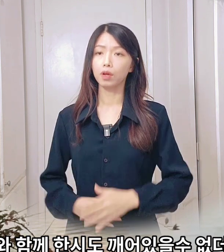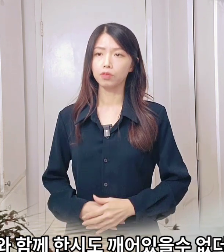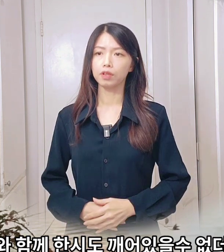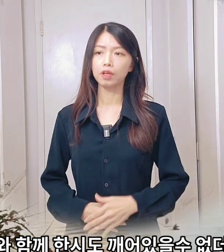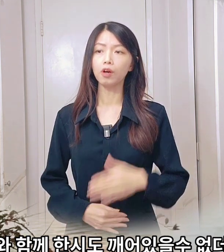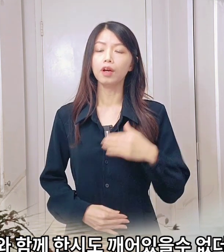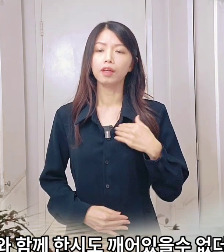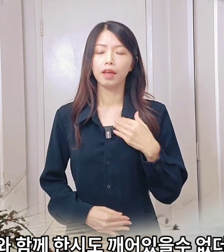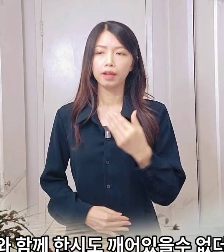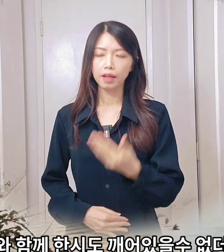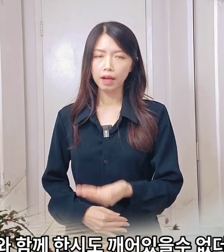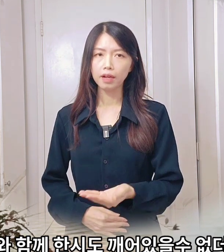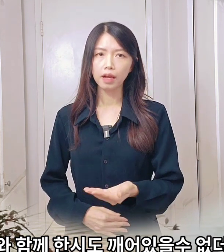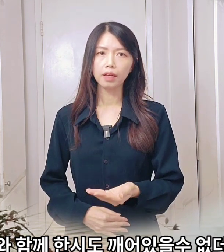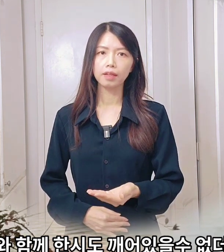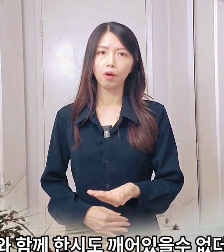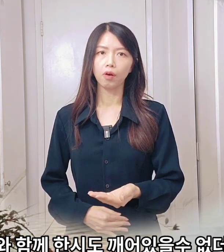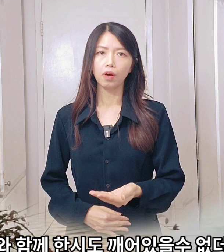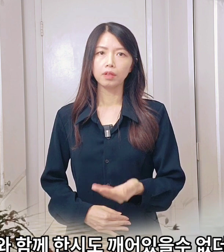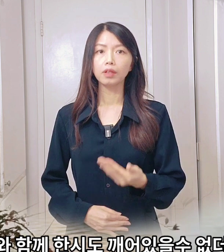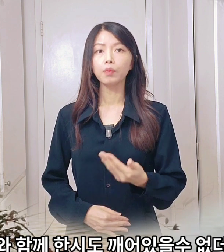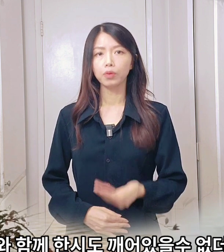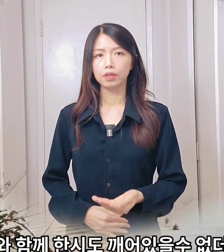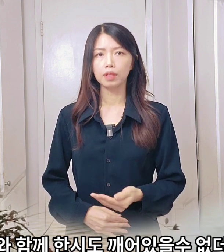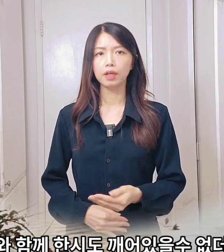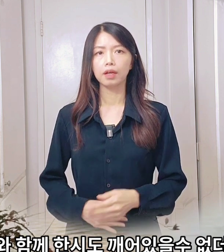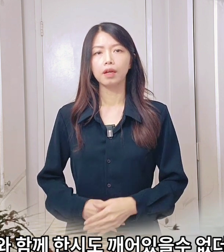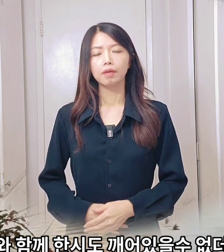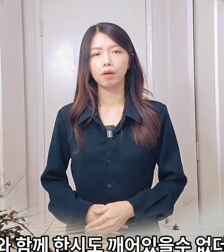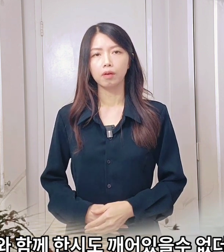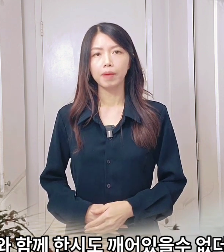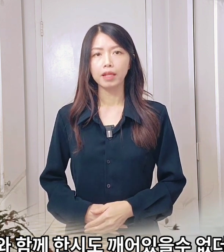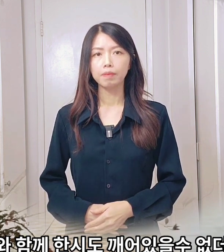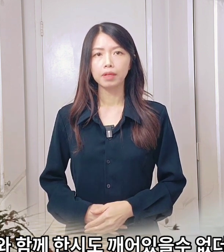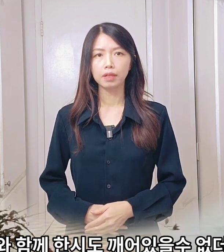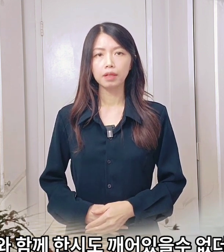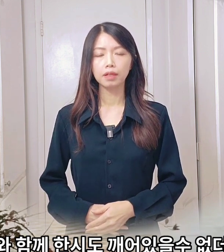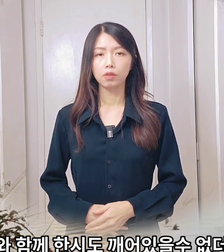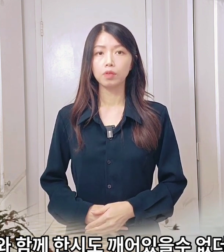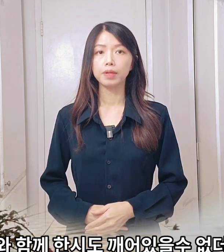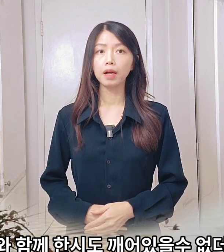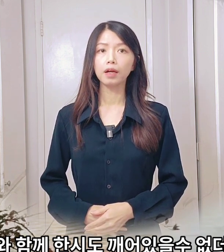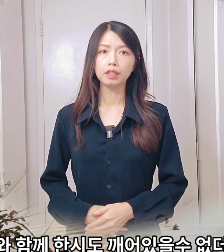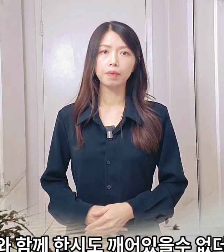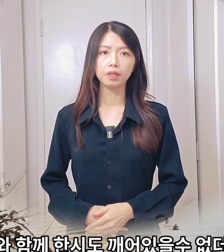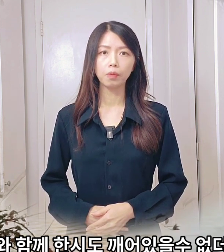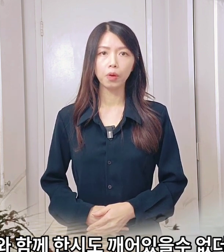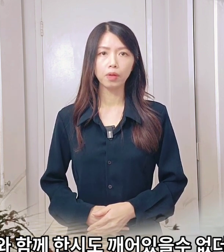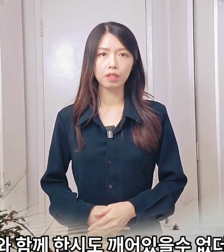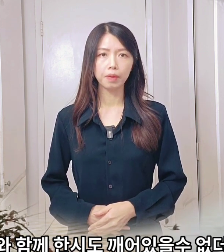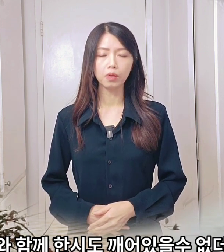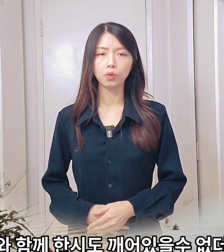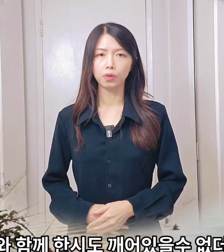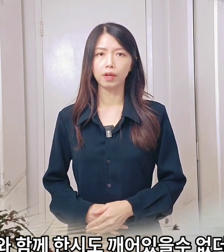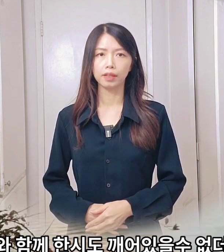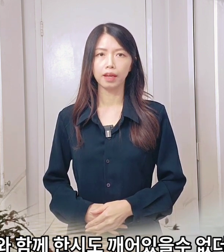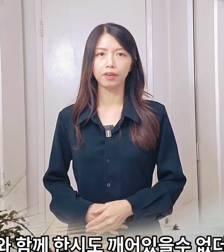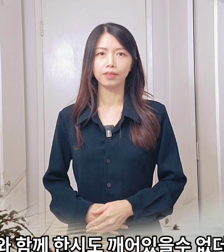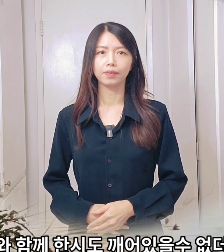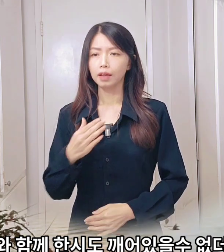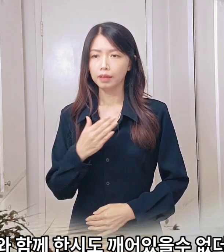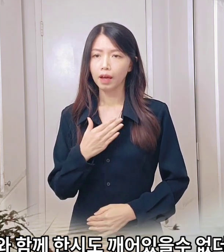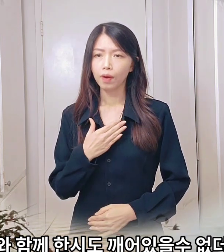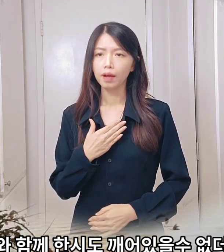고개를 돌려주셔서 내가 세상을 향해서 쳐다보듯이 말씀하시는 예수님을 생각하시면서 표현하시면 좋을 것